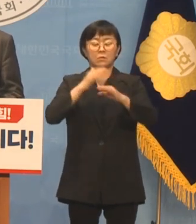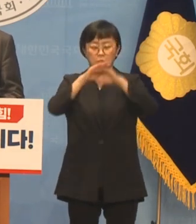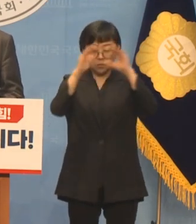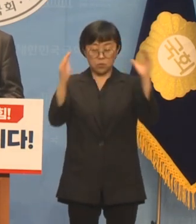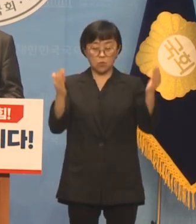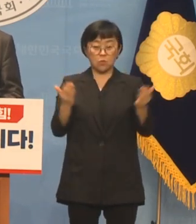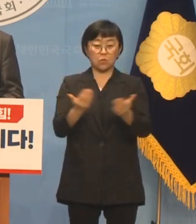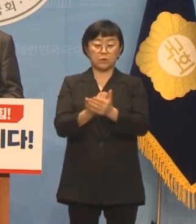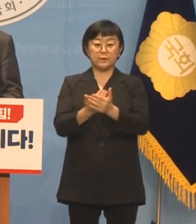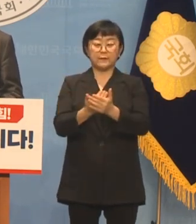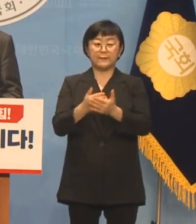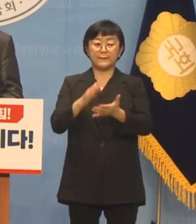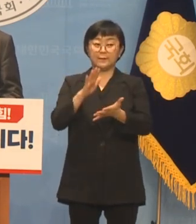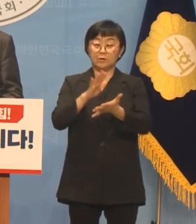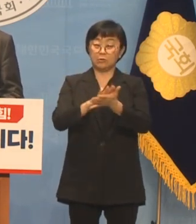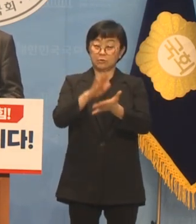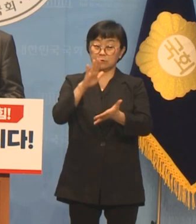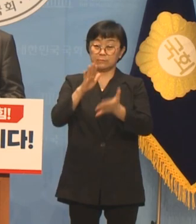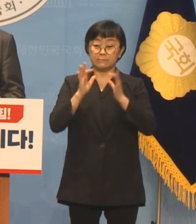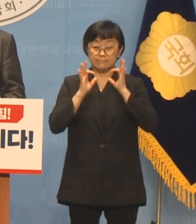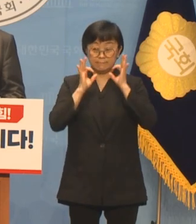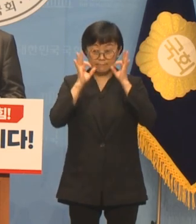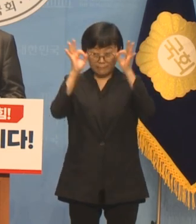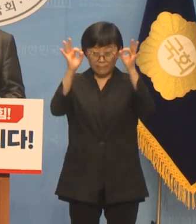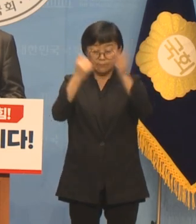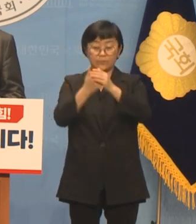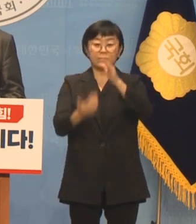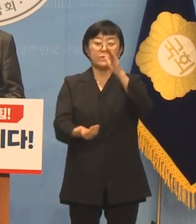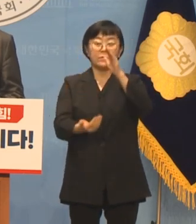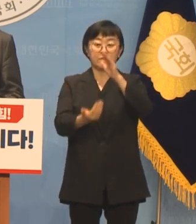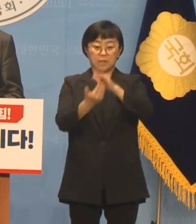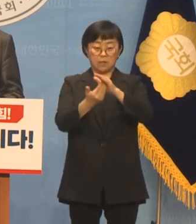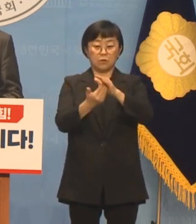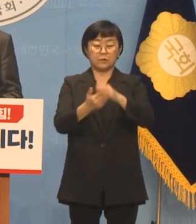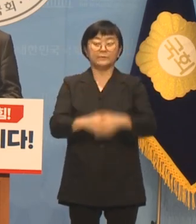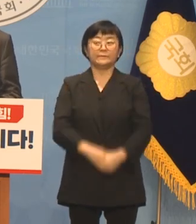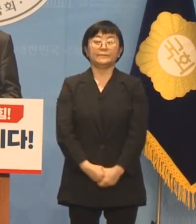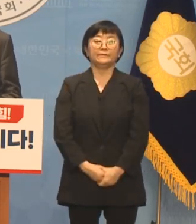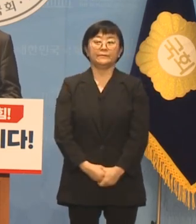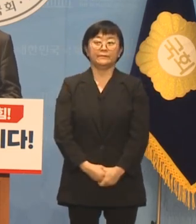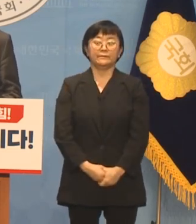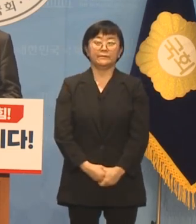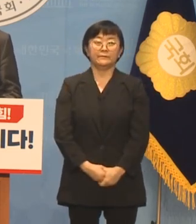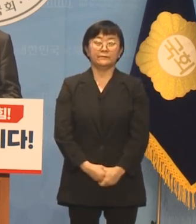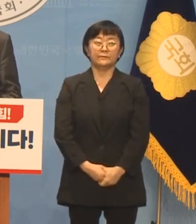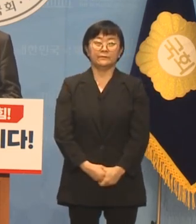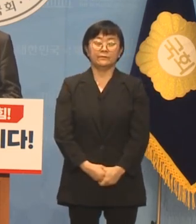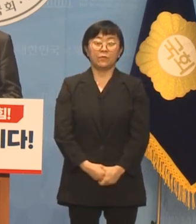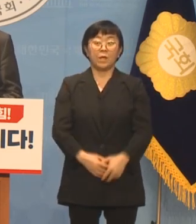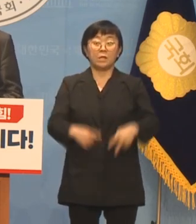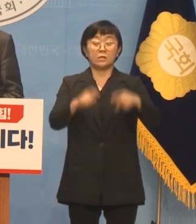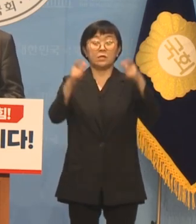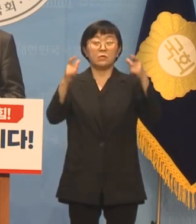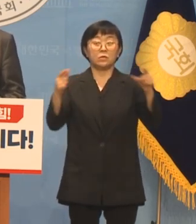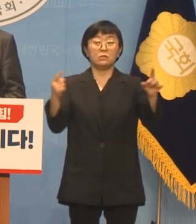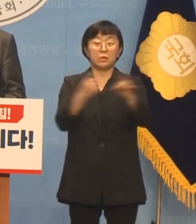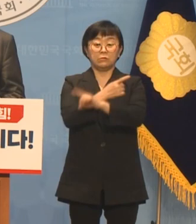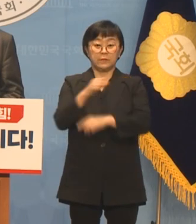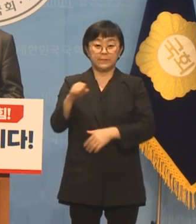모든 열과 성을 모아 최선을 다하겠습니다. 서대문을 바꾸는